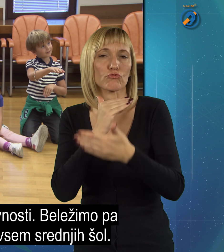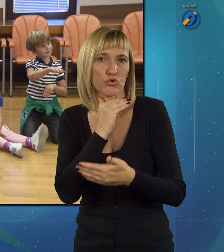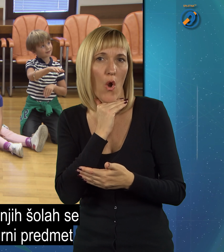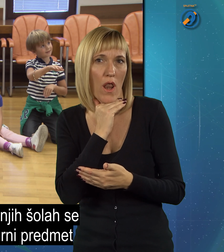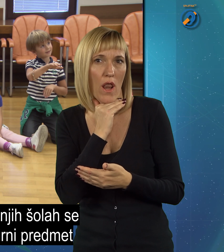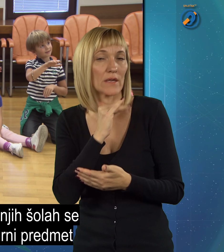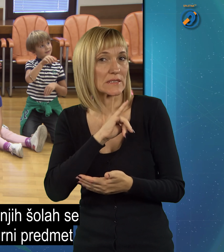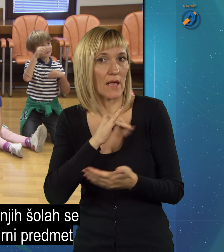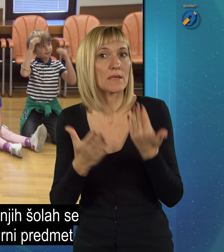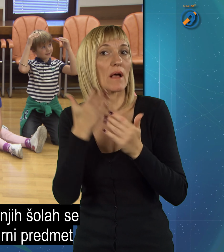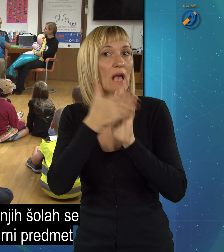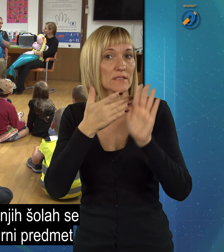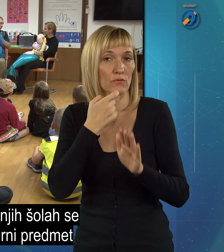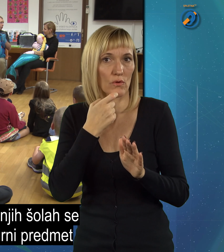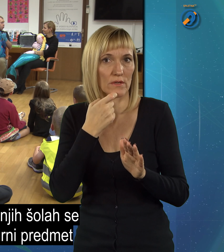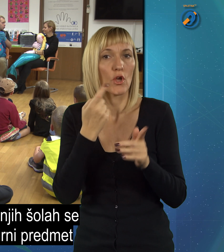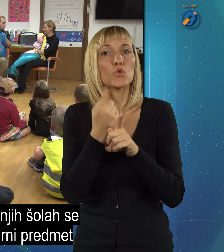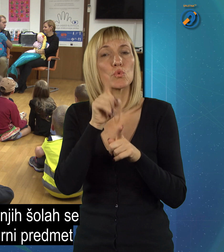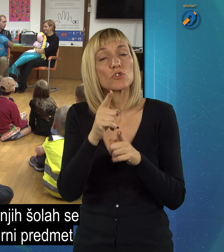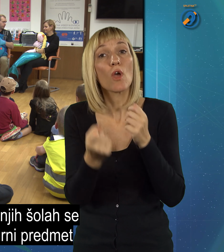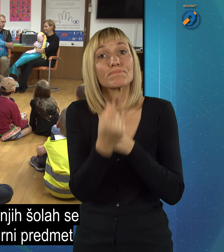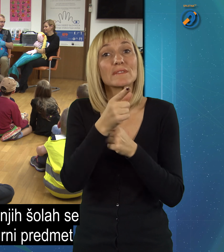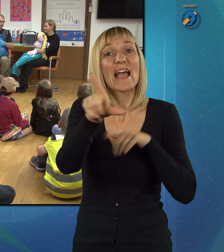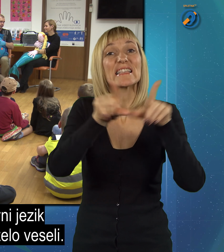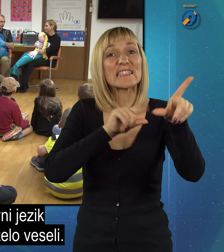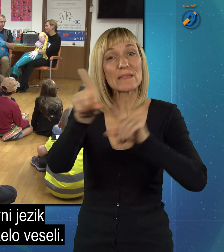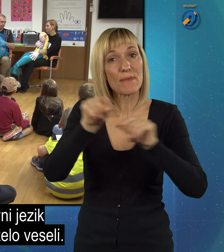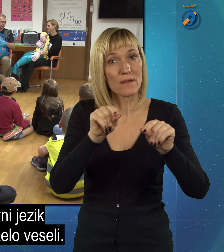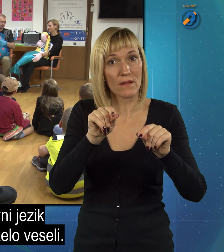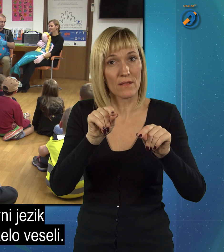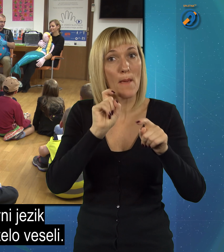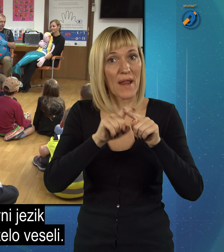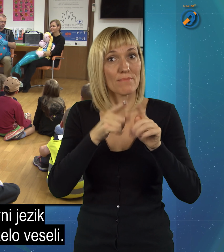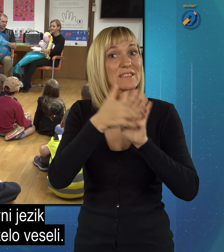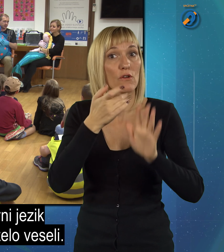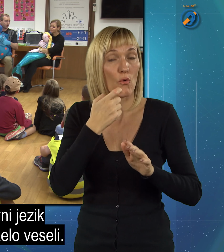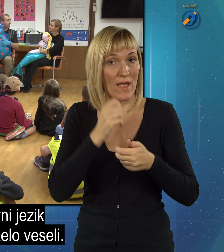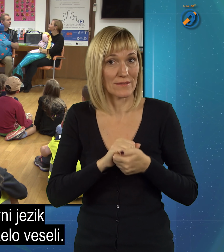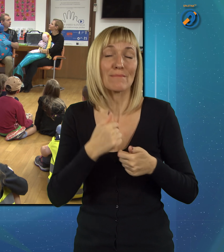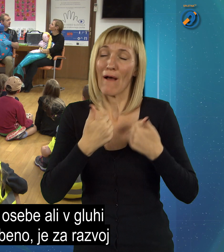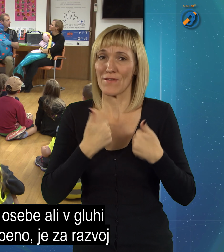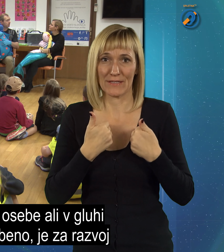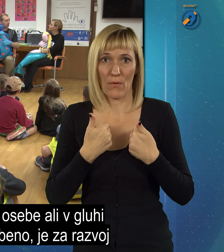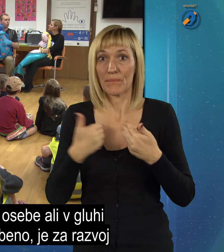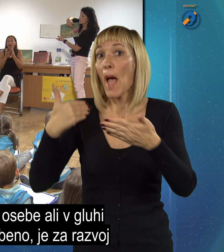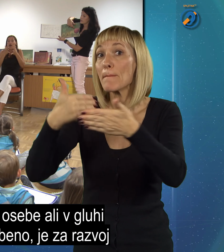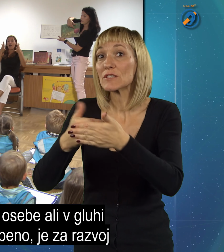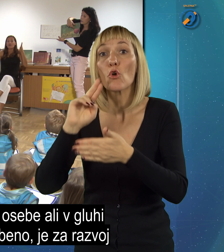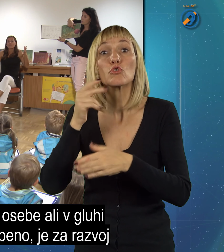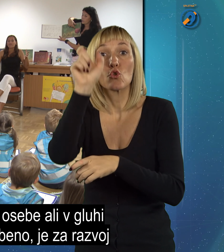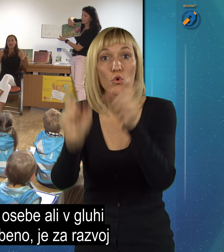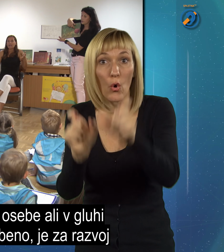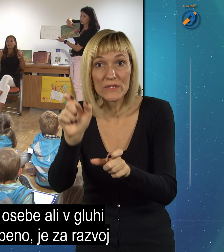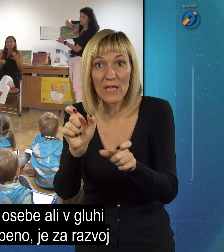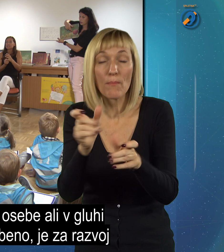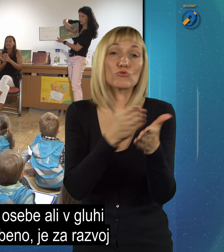šol. Tudi na srednjih šolah se pojavlja izbirni predmet znakovni jezik in to nas zelo veseli. Torej, prisotnost gluhe osebe ali